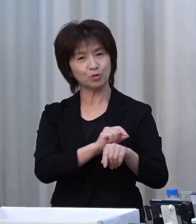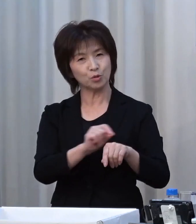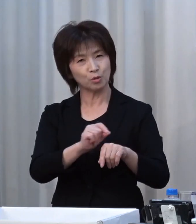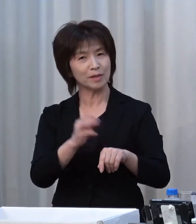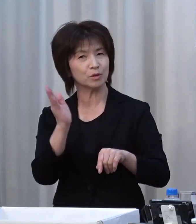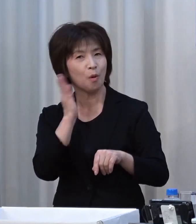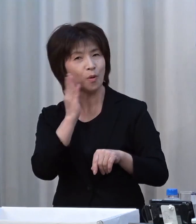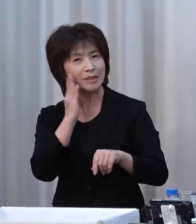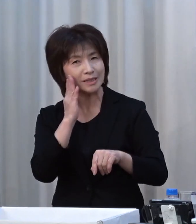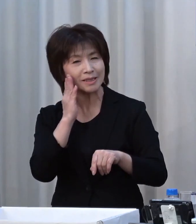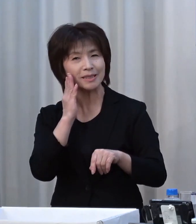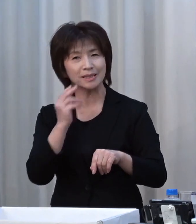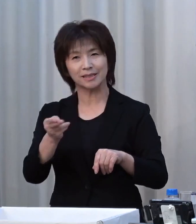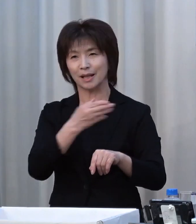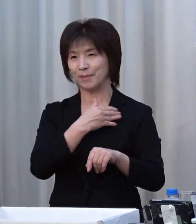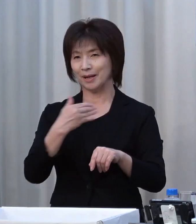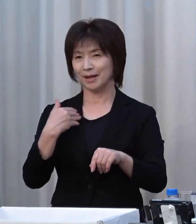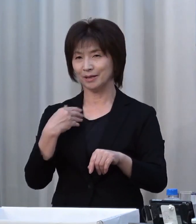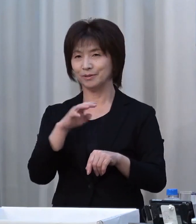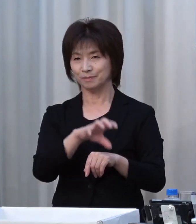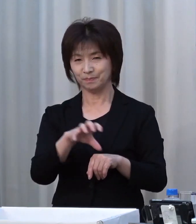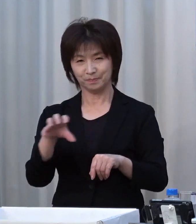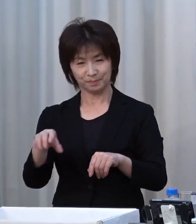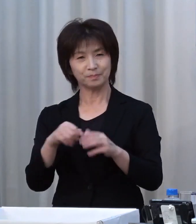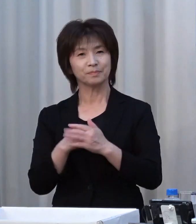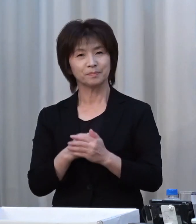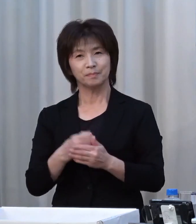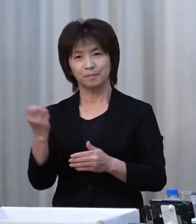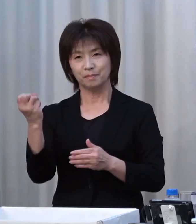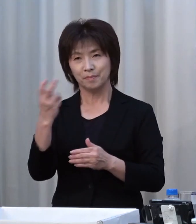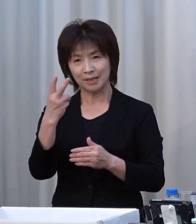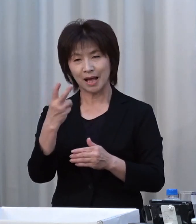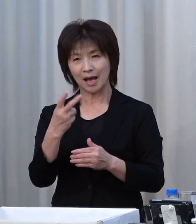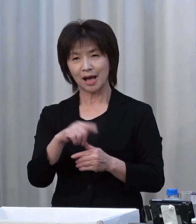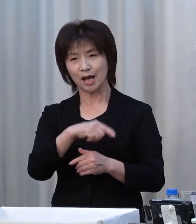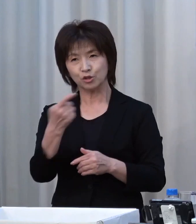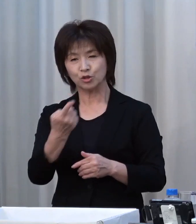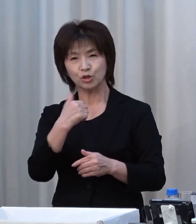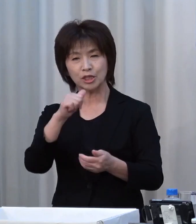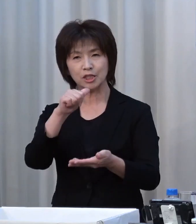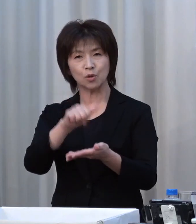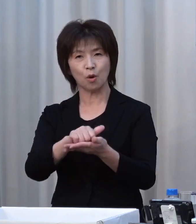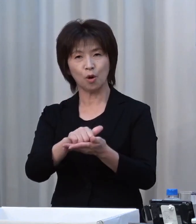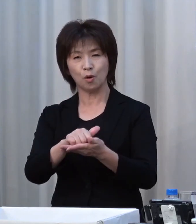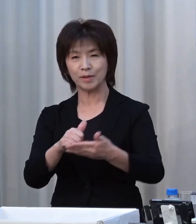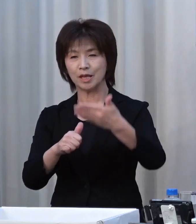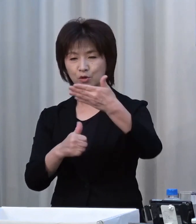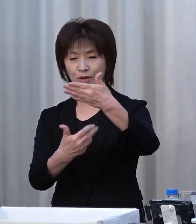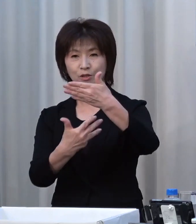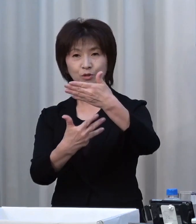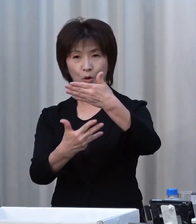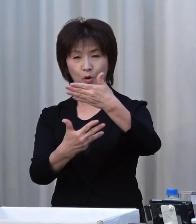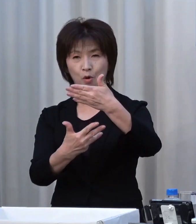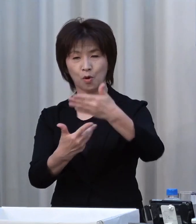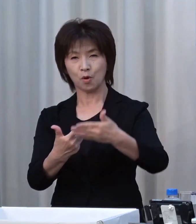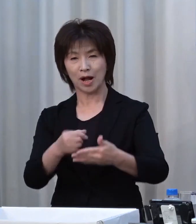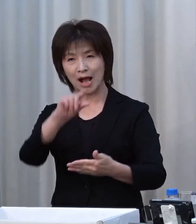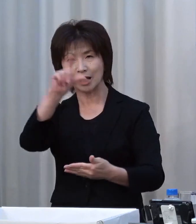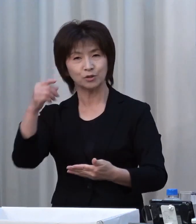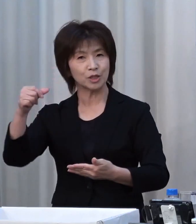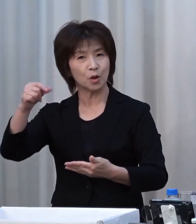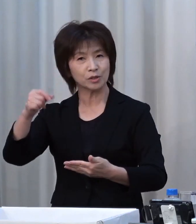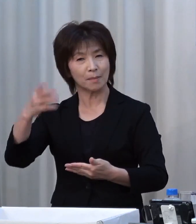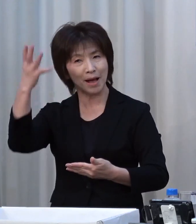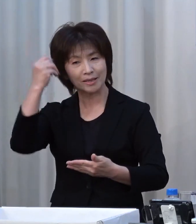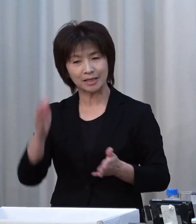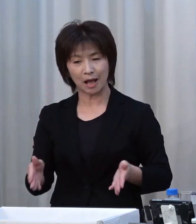味が堪能できるところでございます。また次の日曜日の8日には月の砂漠記念館